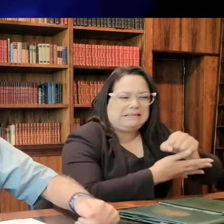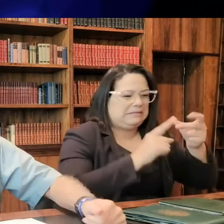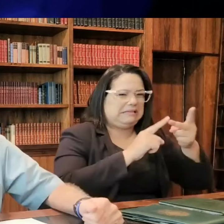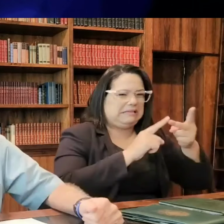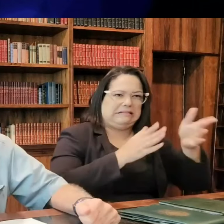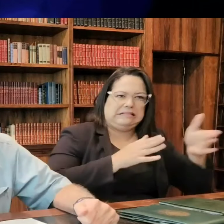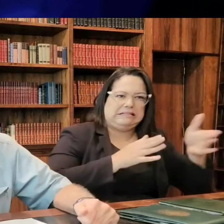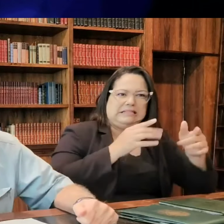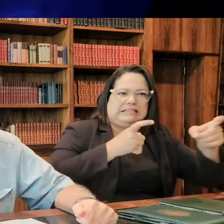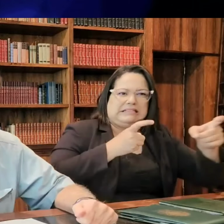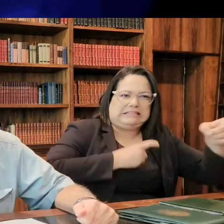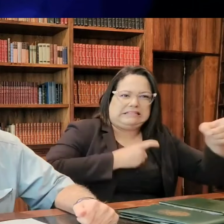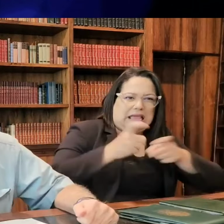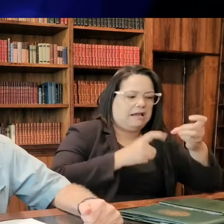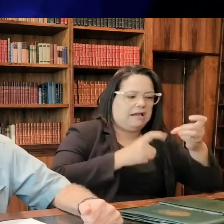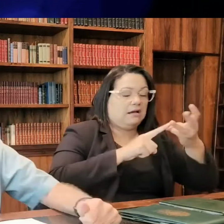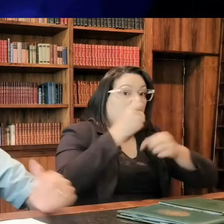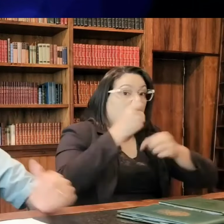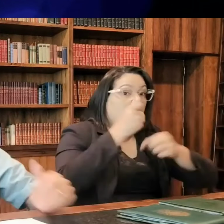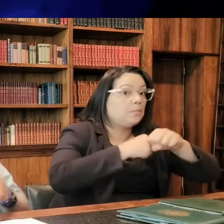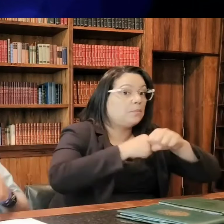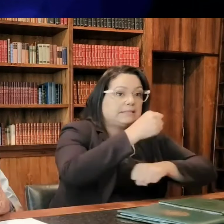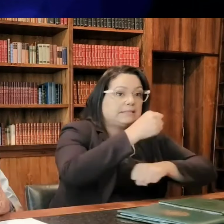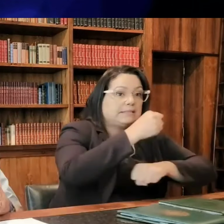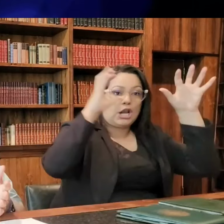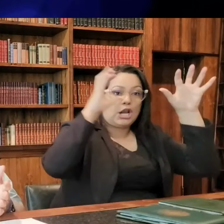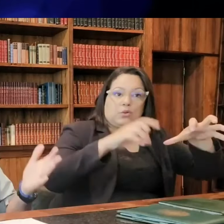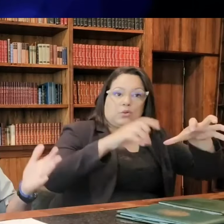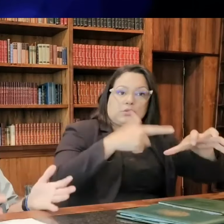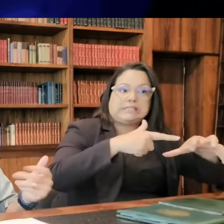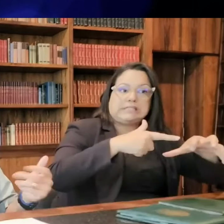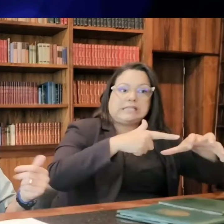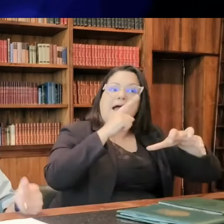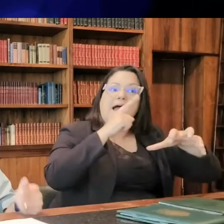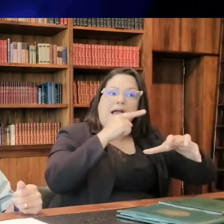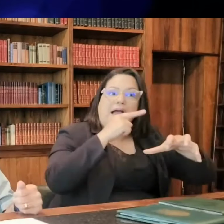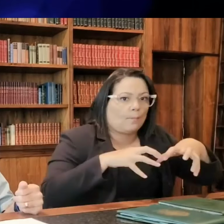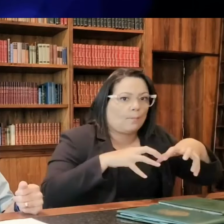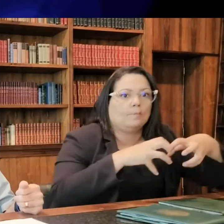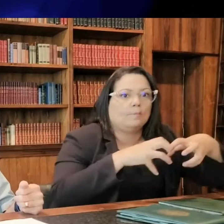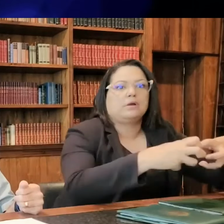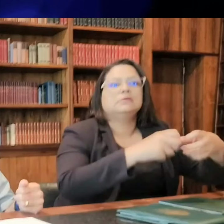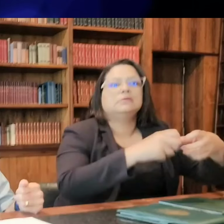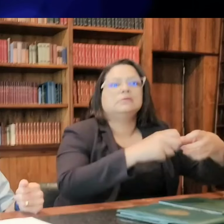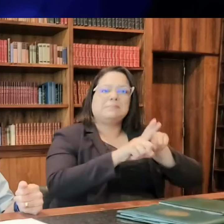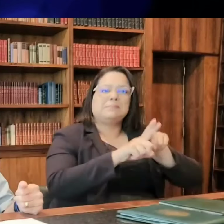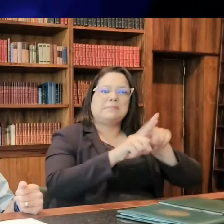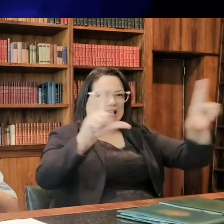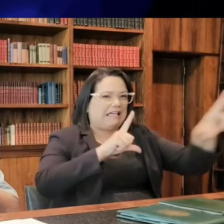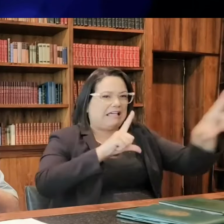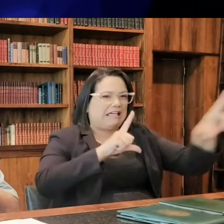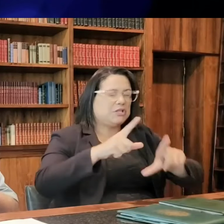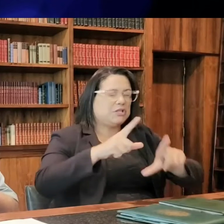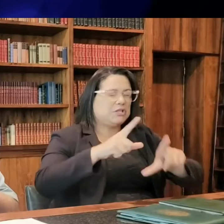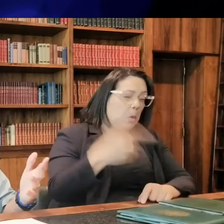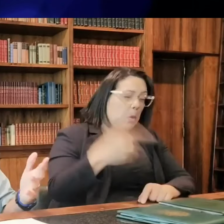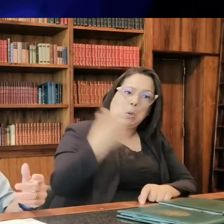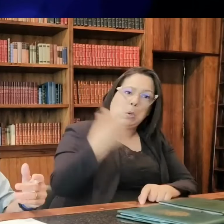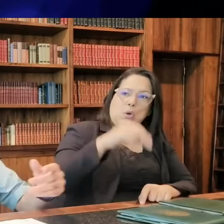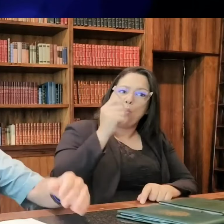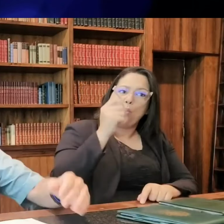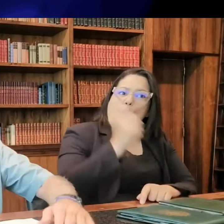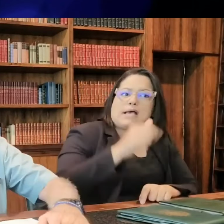falta d'água enorme no ano passado, com praticamente toda a imprensa contra a gente, batendo 24 horas por dia ao longo de